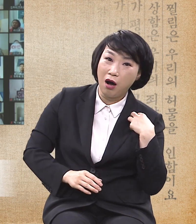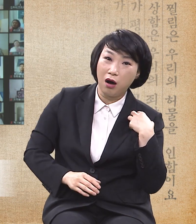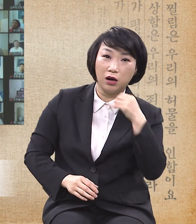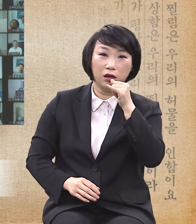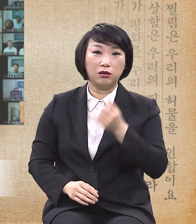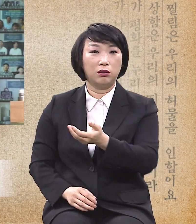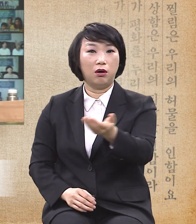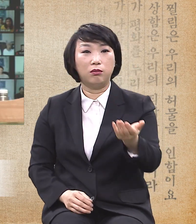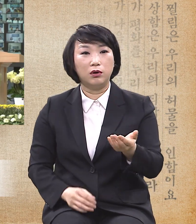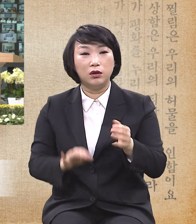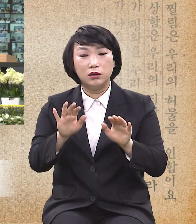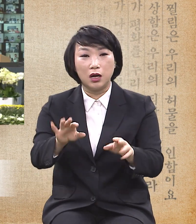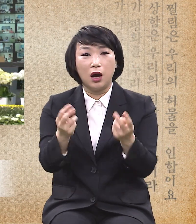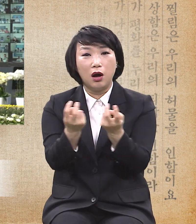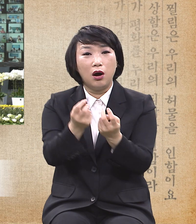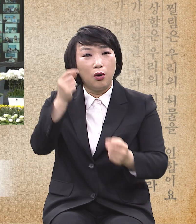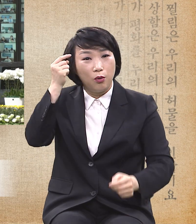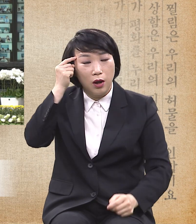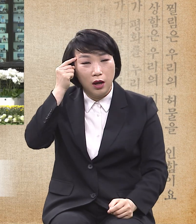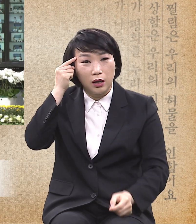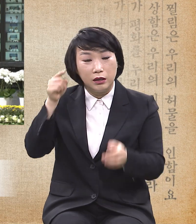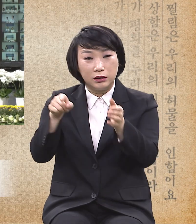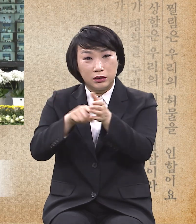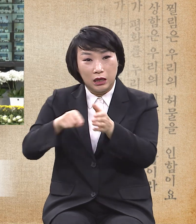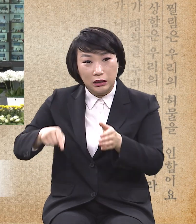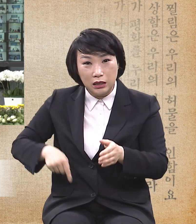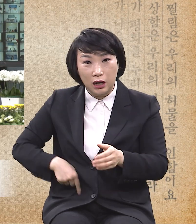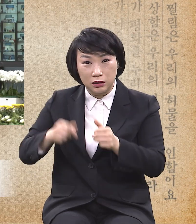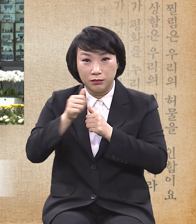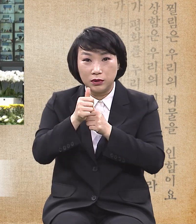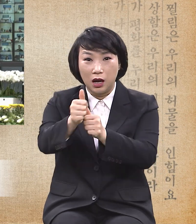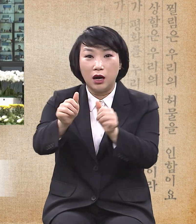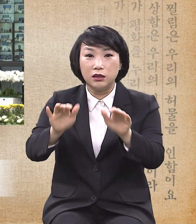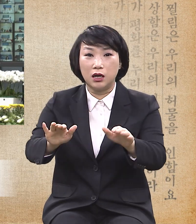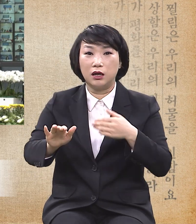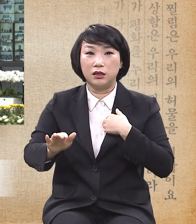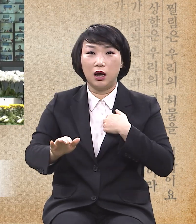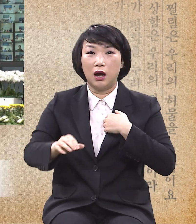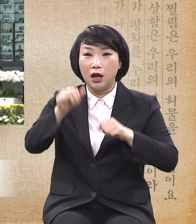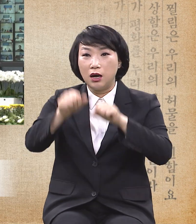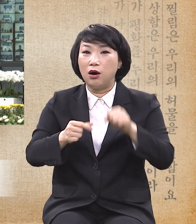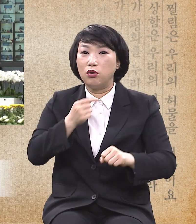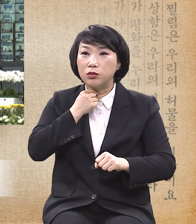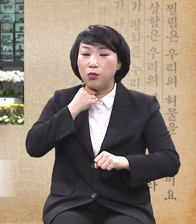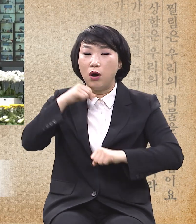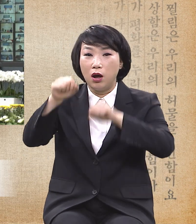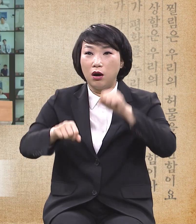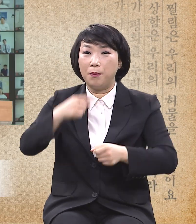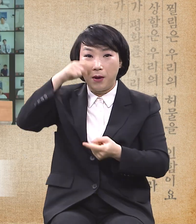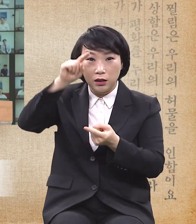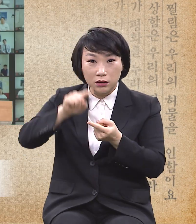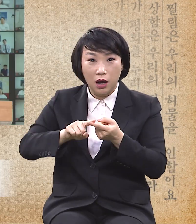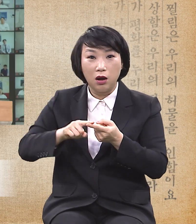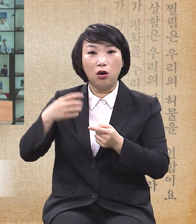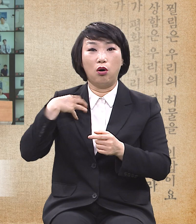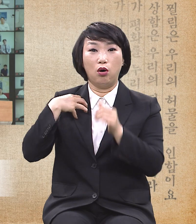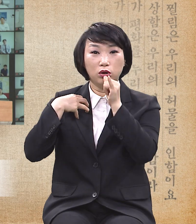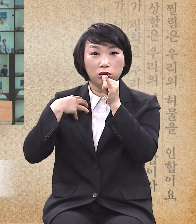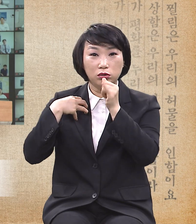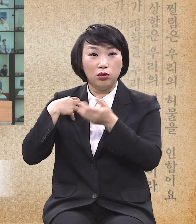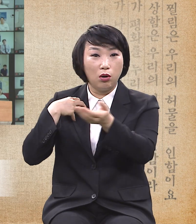부담되지. 어떻게 해서 신앙 양심에 따라 내가 하고 싶어서 마땅히 해야